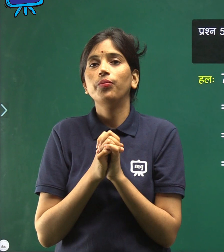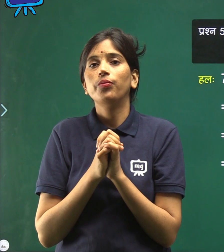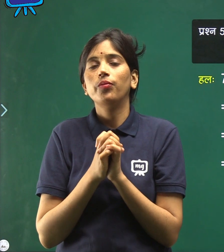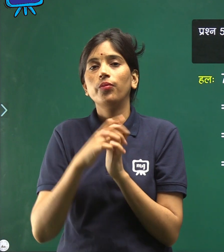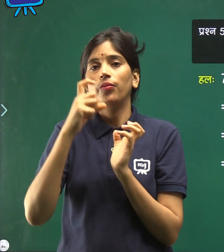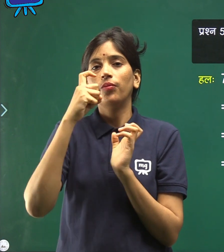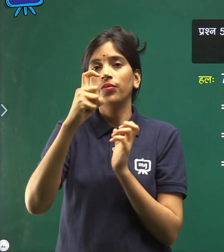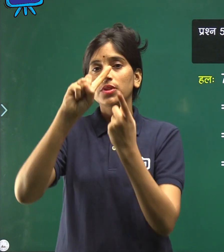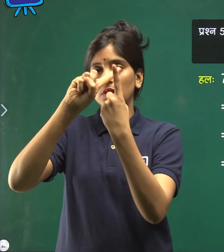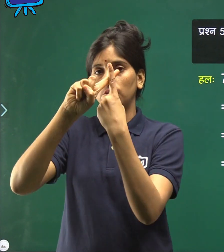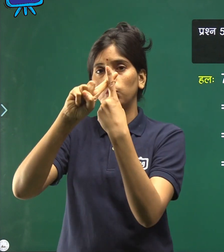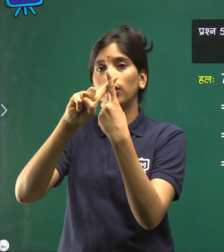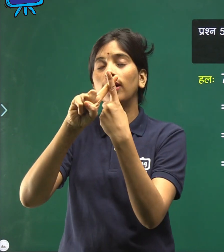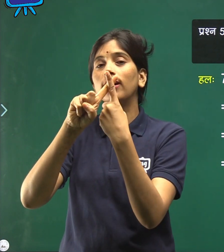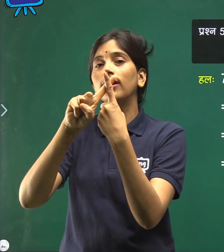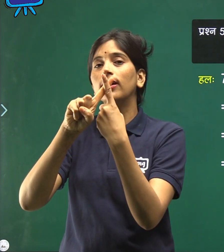7 गुणा